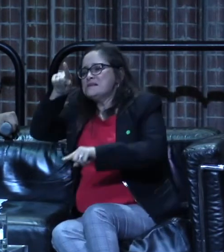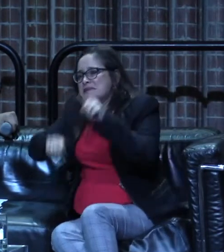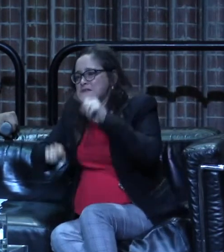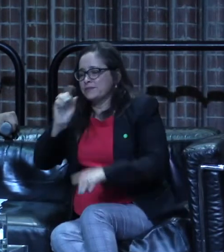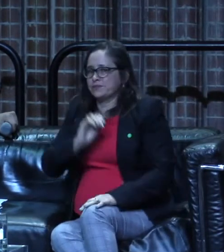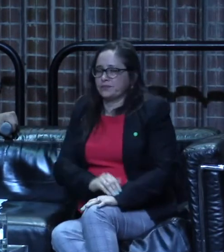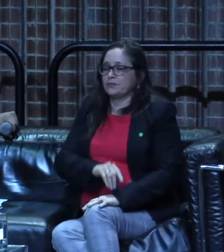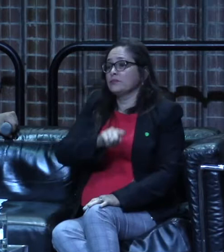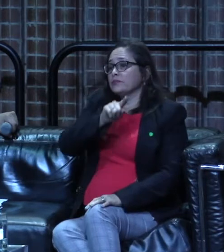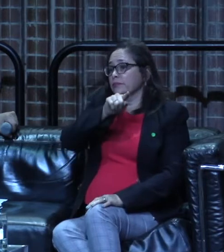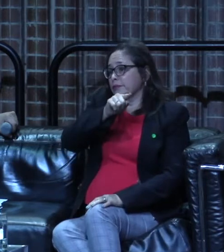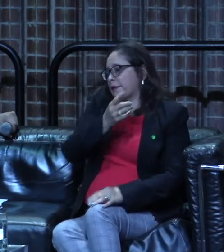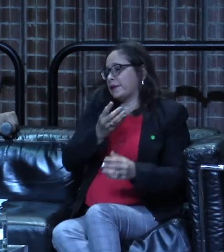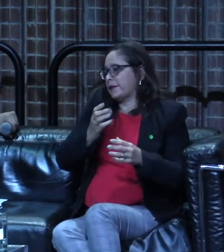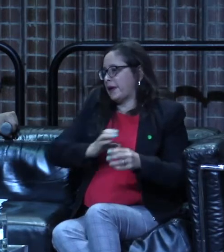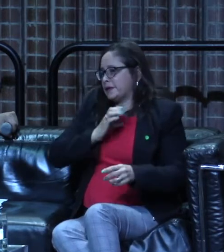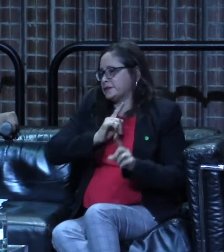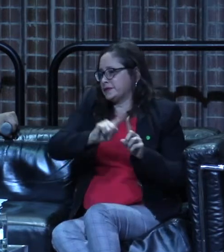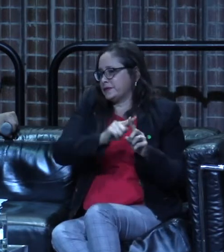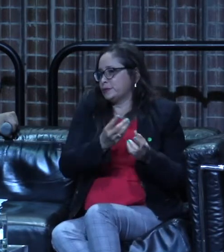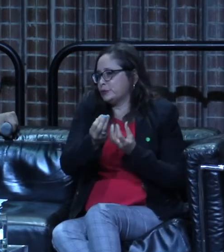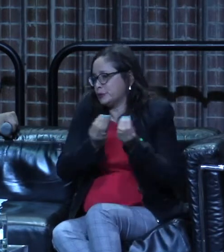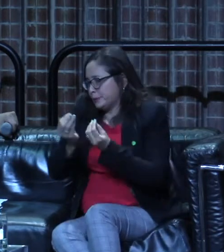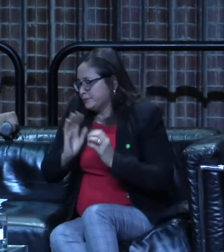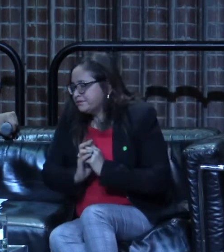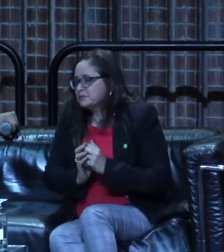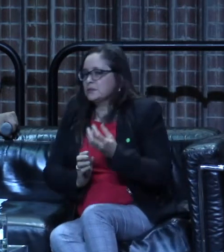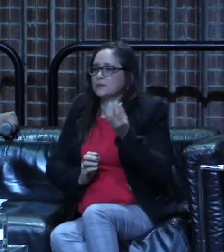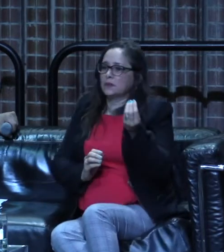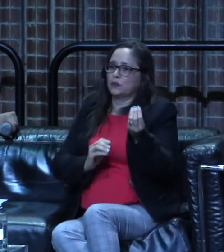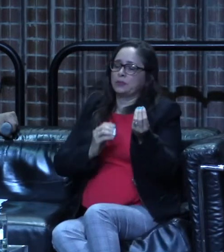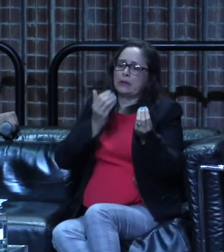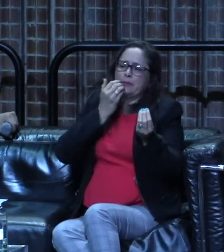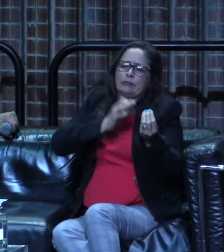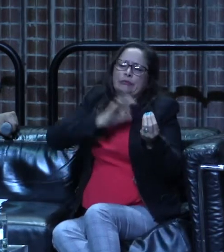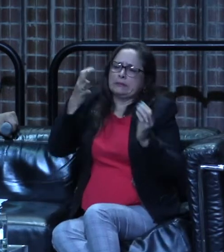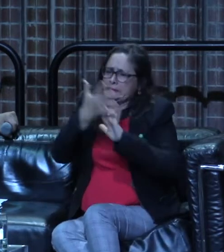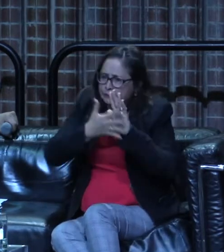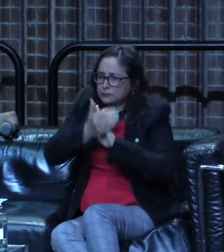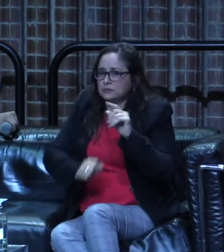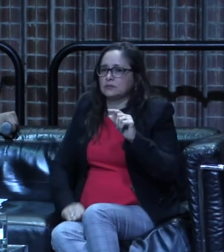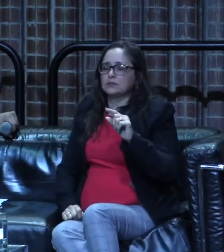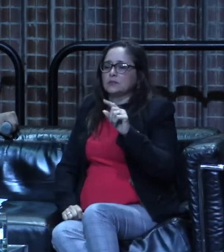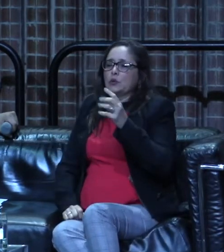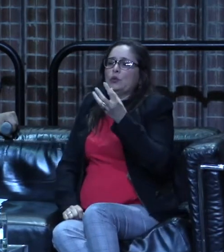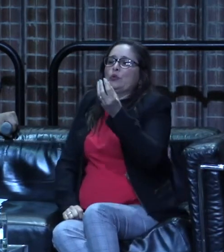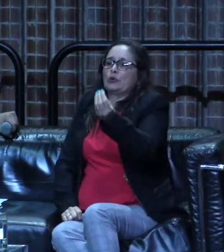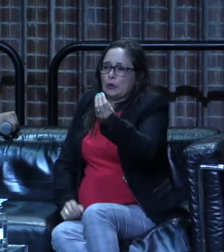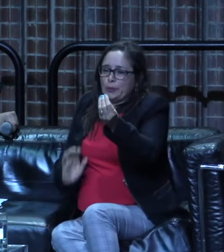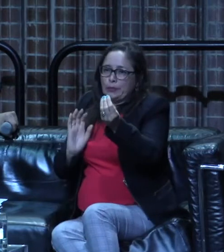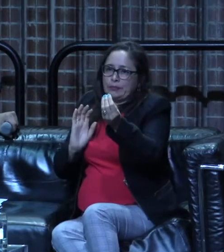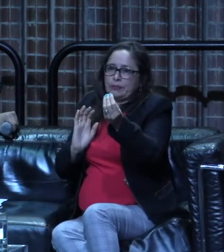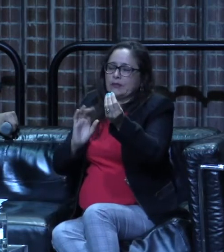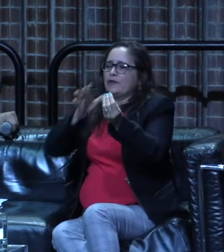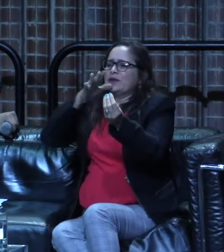de estos adultos sordos en diferentes condiciones, características. Por ejemplo, tenemos un grupo que